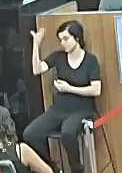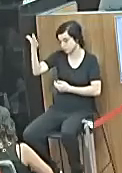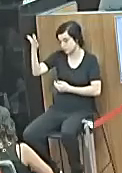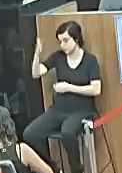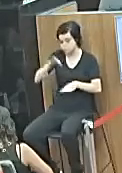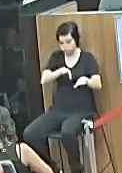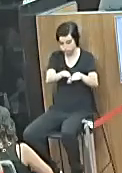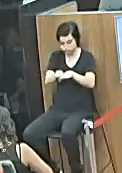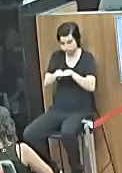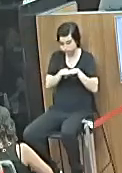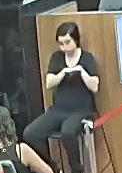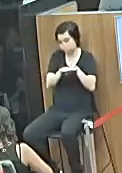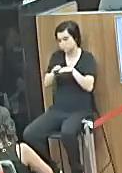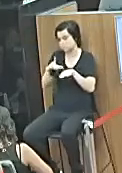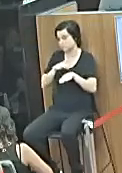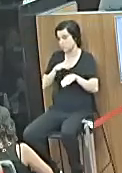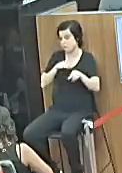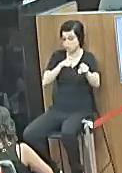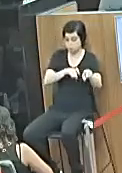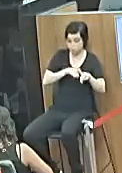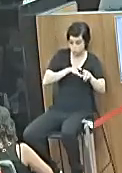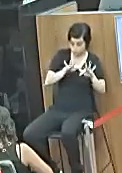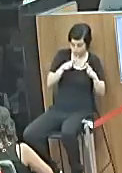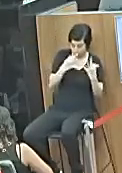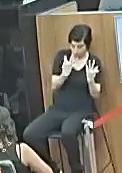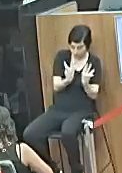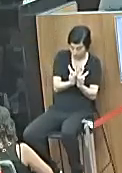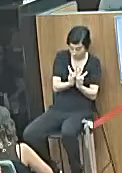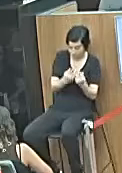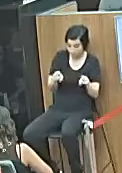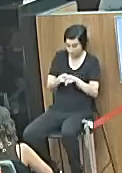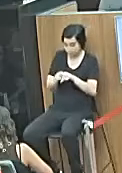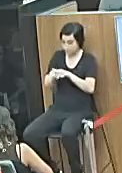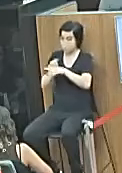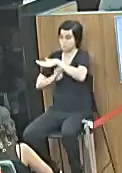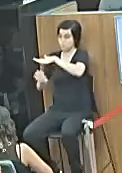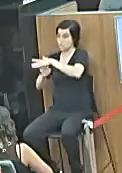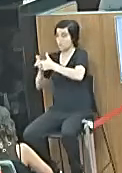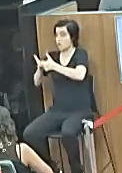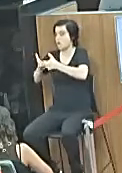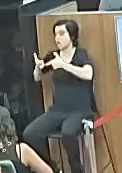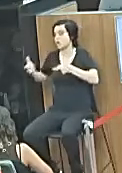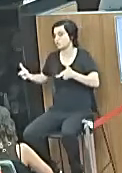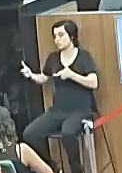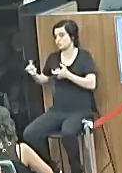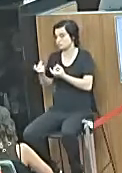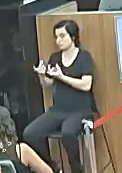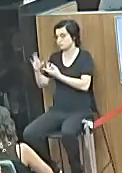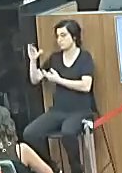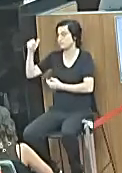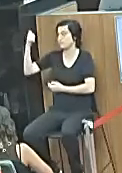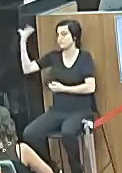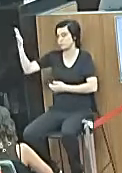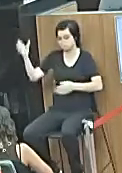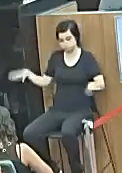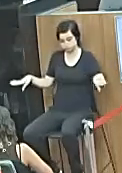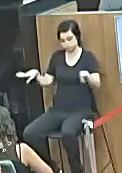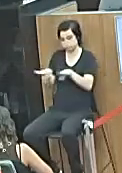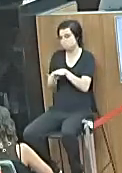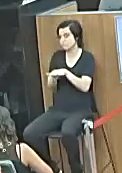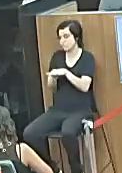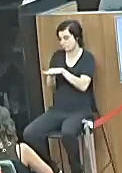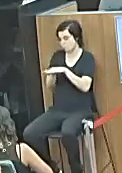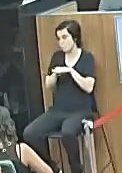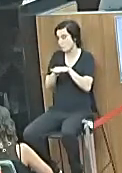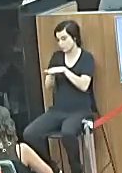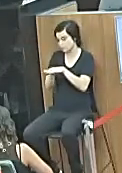igualdade entre a agricultura familiar e grandes produtores e exportadores de café no estado a